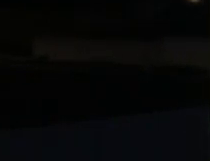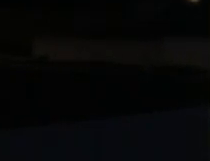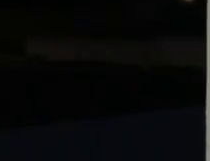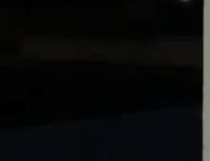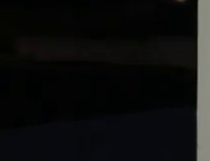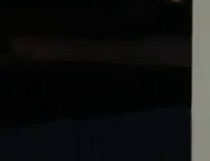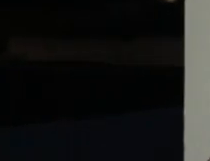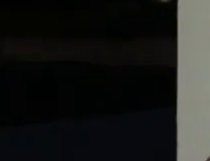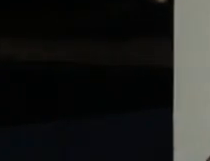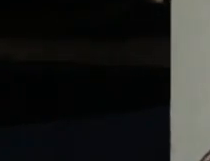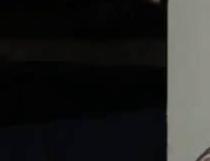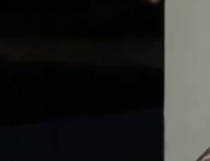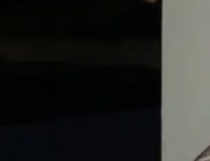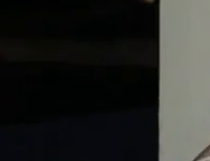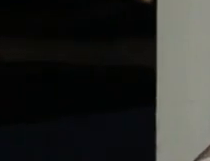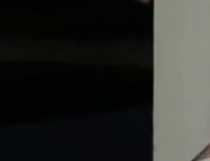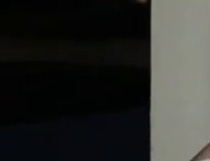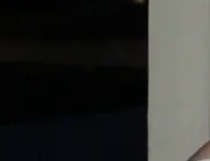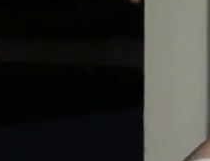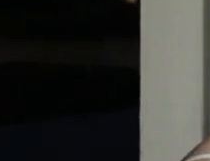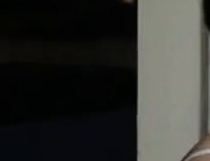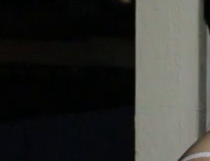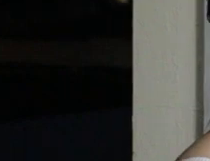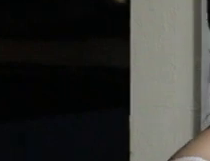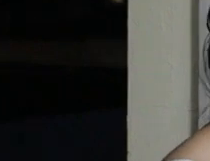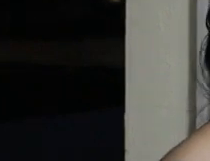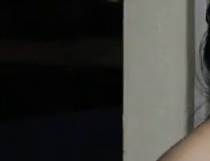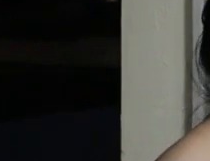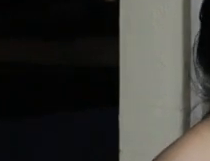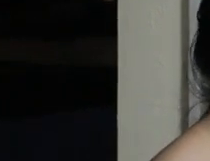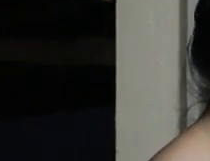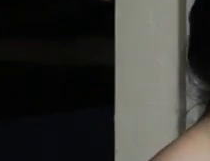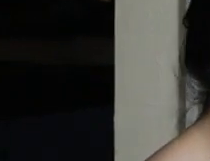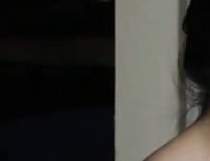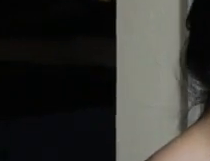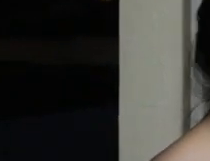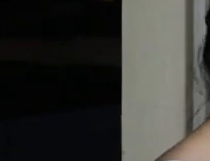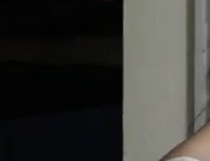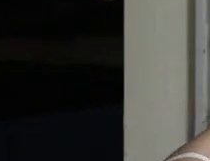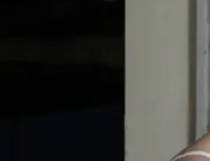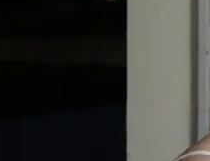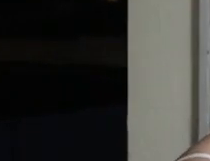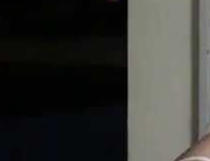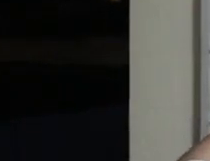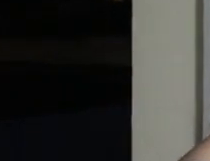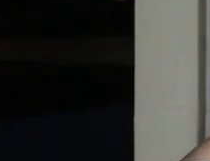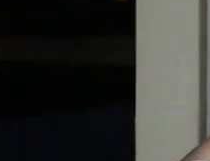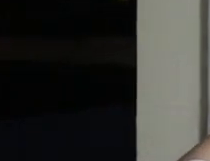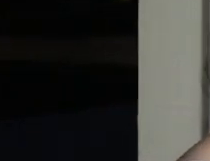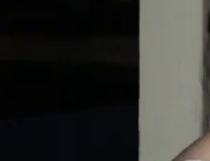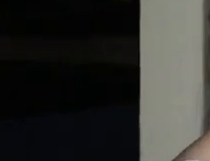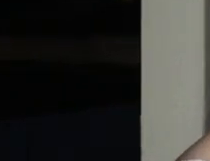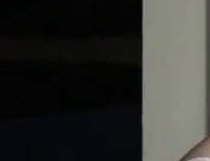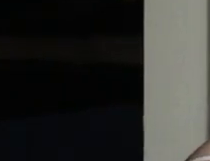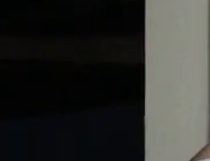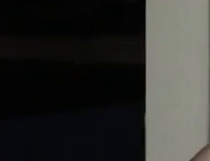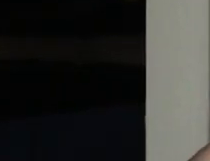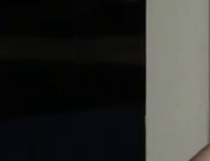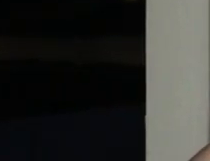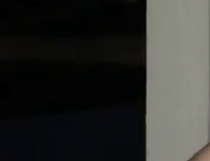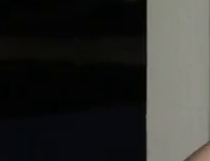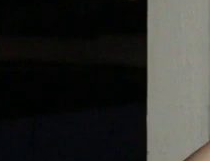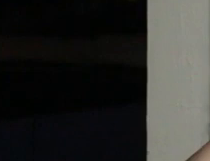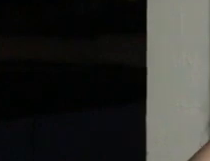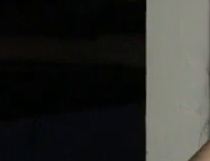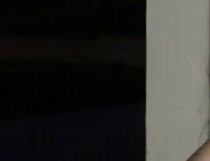abandonados politicamente. O próprio Palácio Visconde de Nácar é um palácio que é da prefeitura hoje, né? Foi da Câmara, hoje é da prefeitura. Estamos há